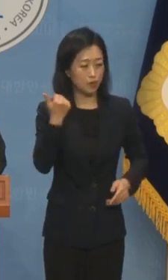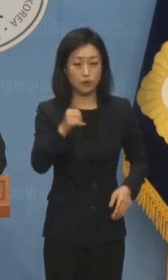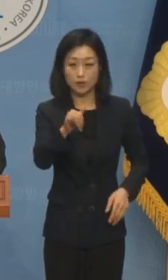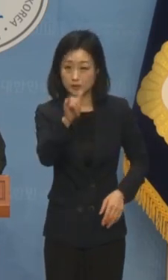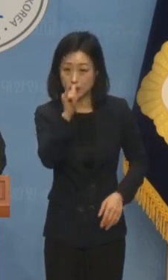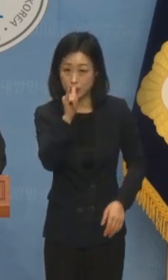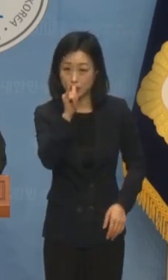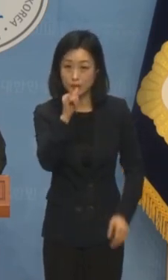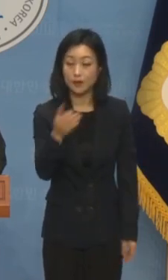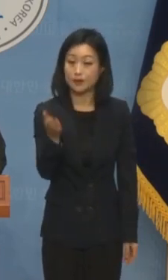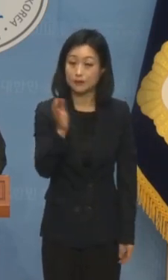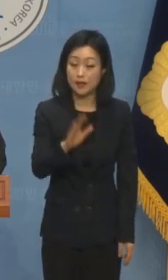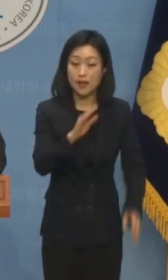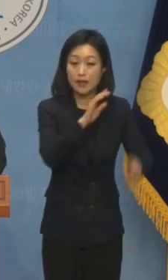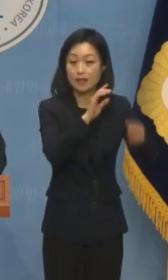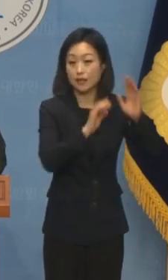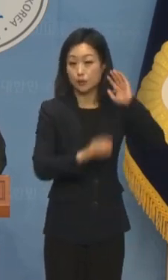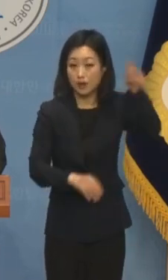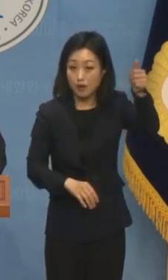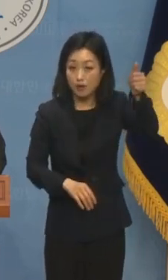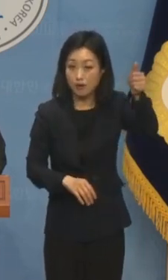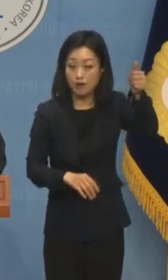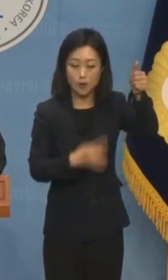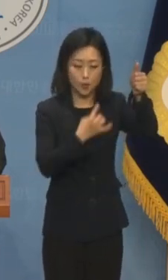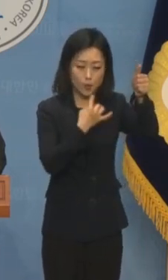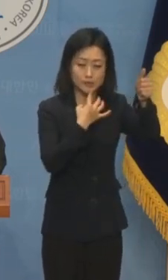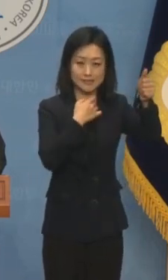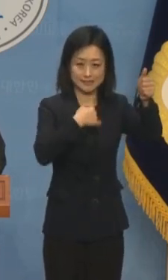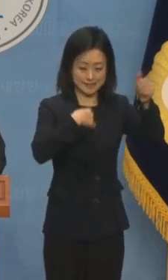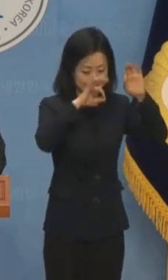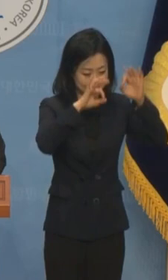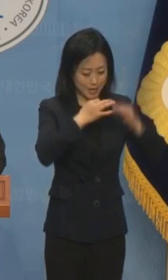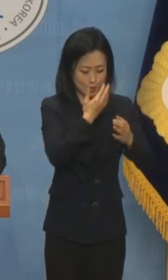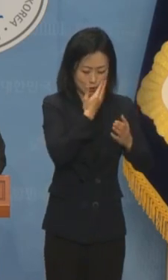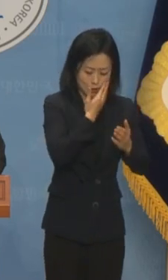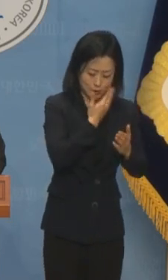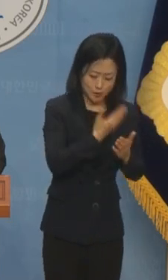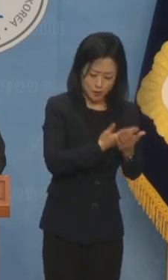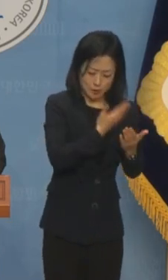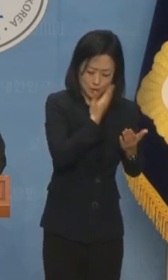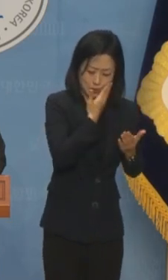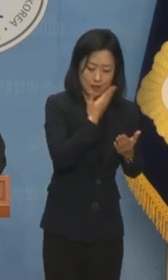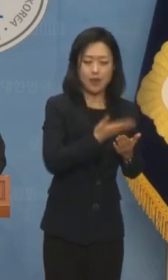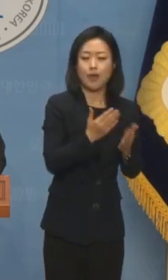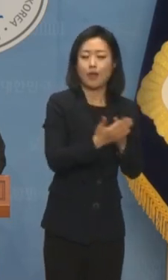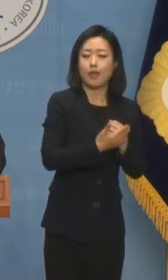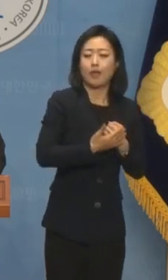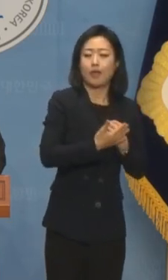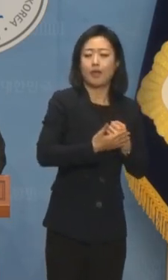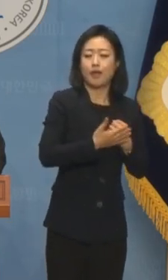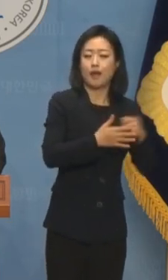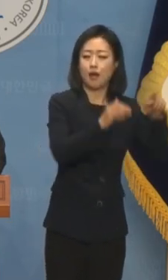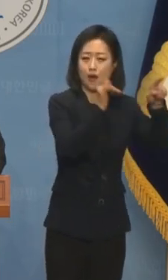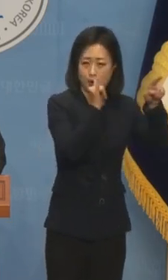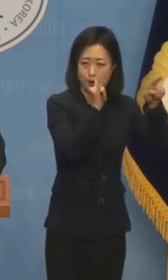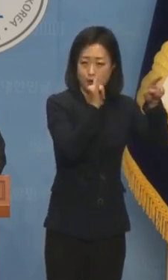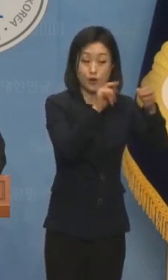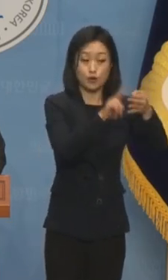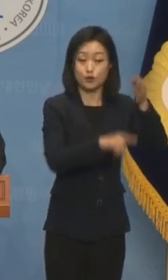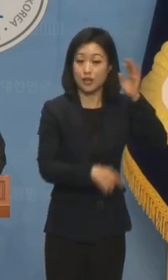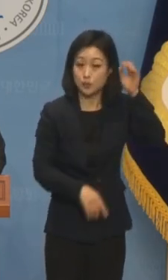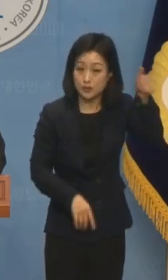있는데 대통령은 오로지 자신만 중요하다는 입장입니다.